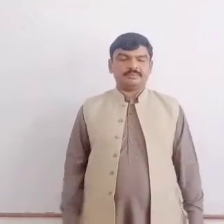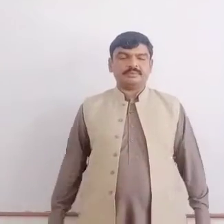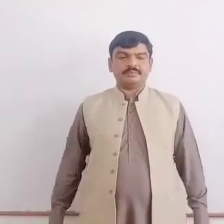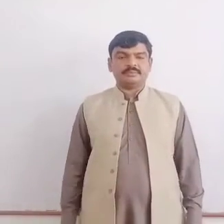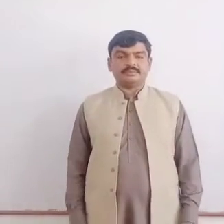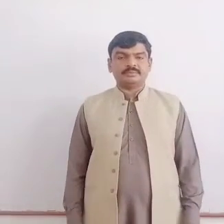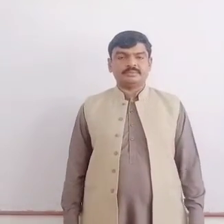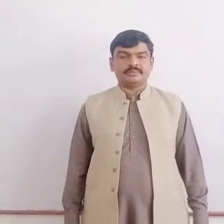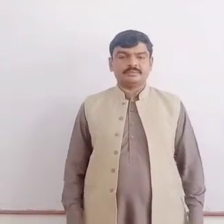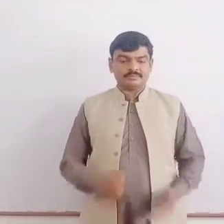हिकमत,